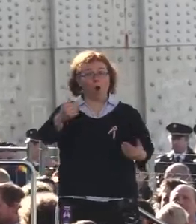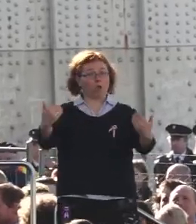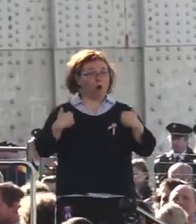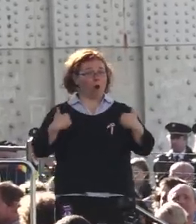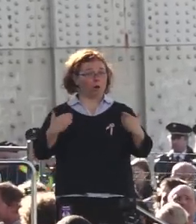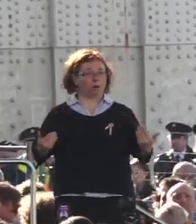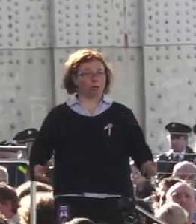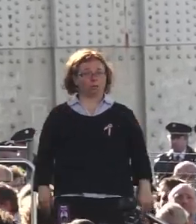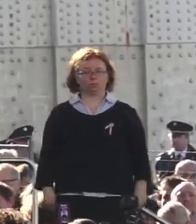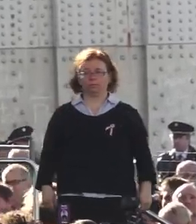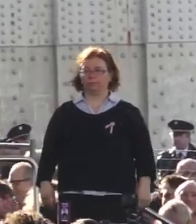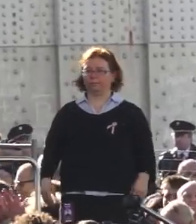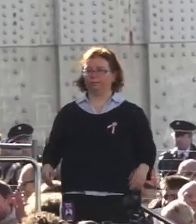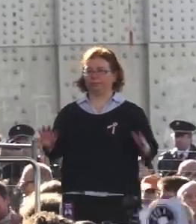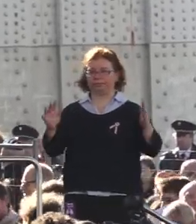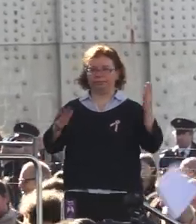vagyok!